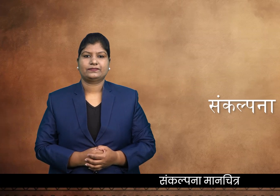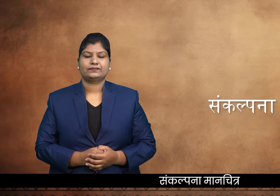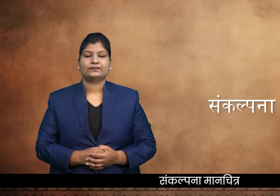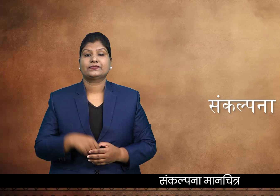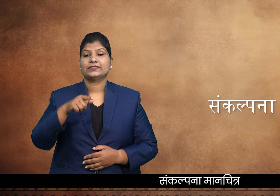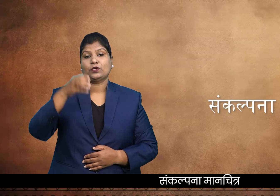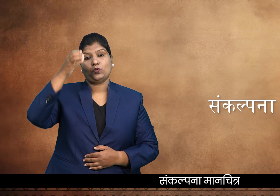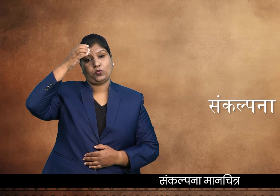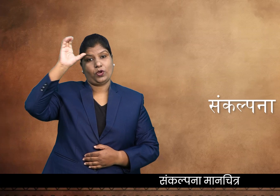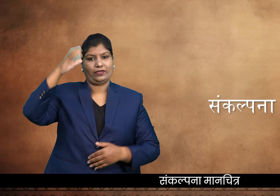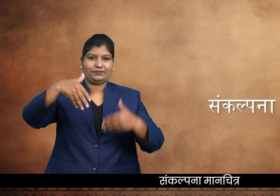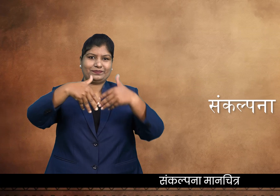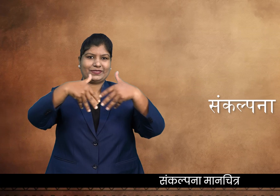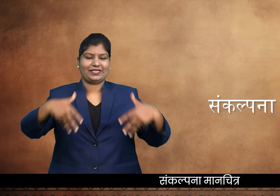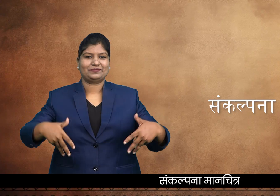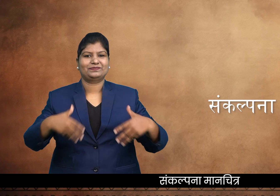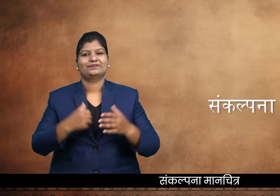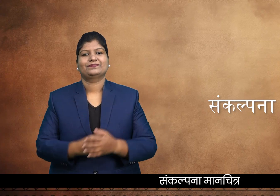संकल्पना मानचित्र।